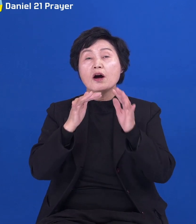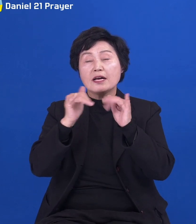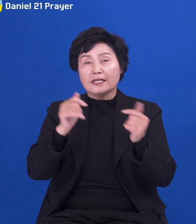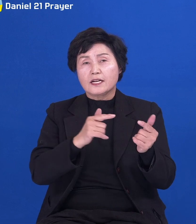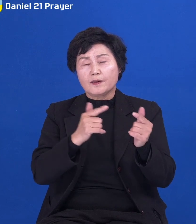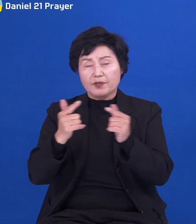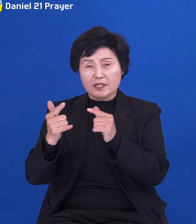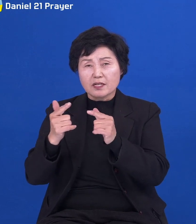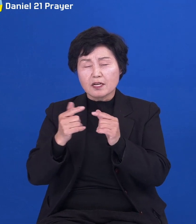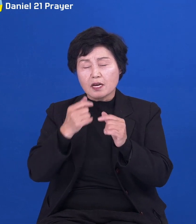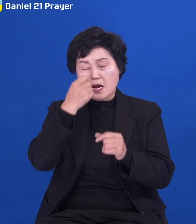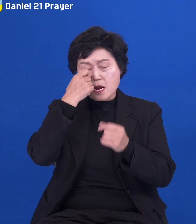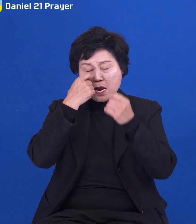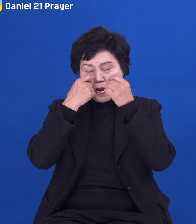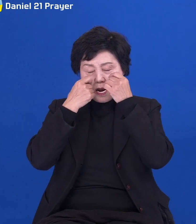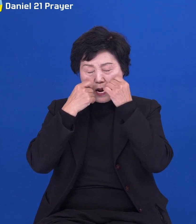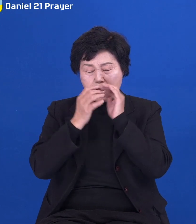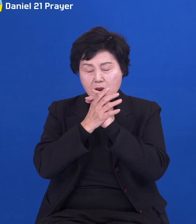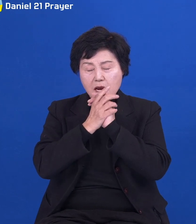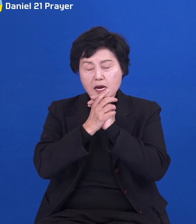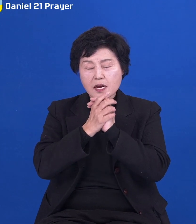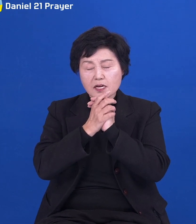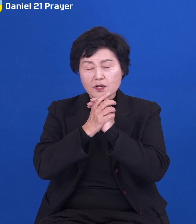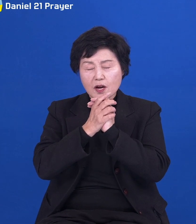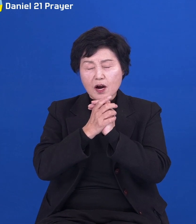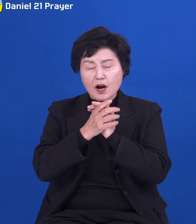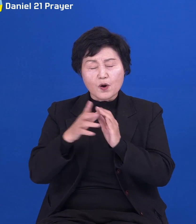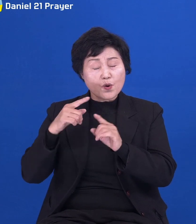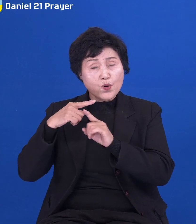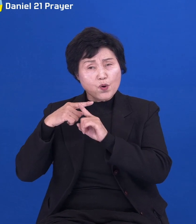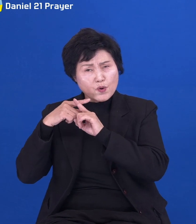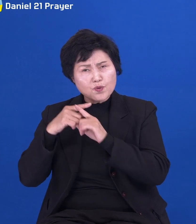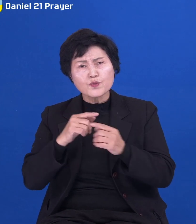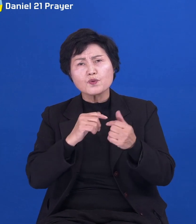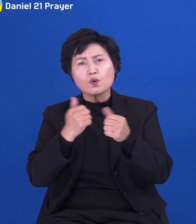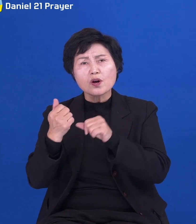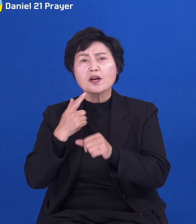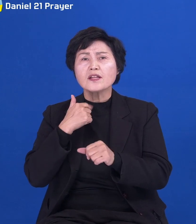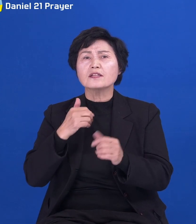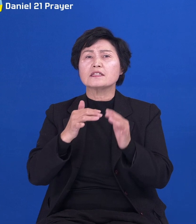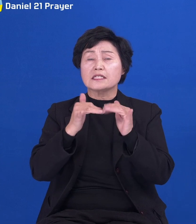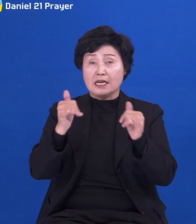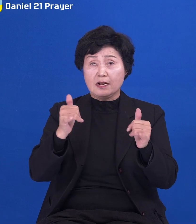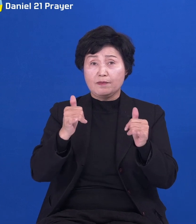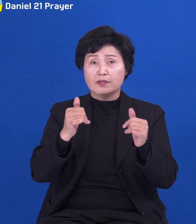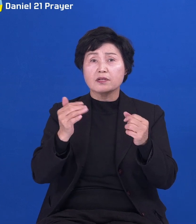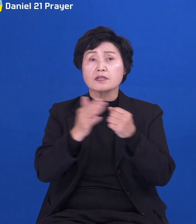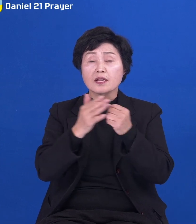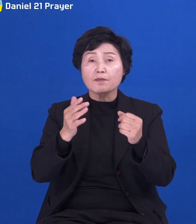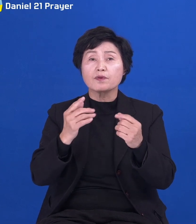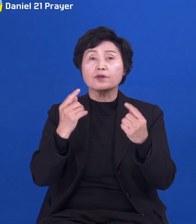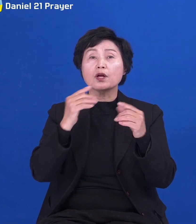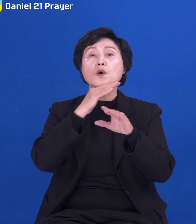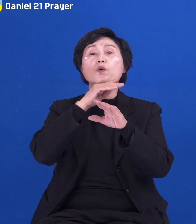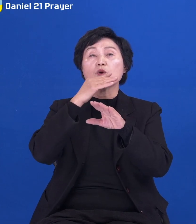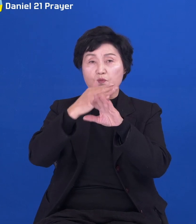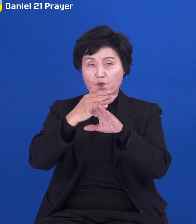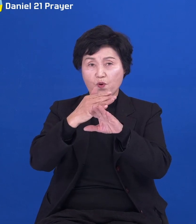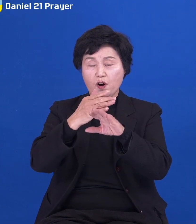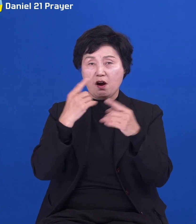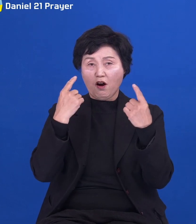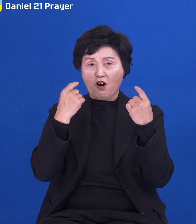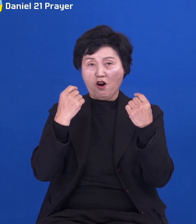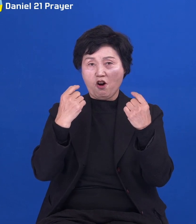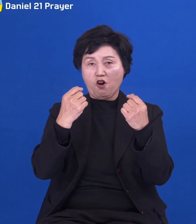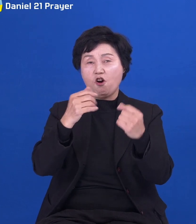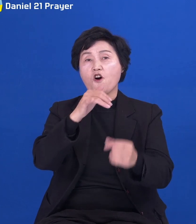위해 죽으면 죽겠습니다 하고 순교했던 당신의 자녀들 때문에 저 나라를 아직도 건재시키시는 거예요.